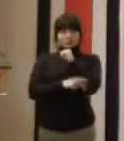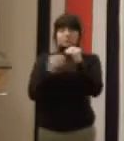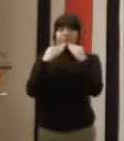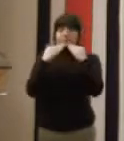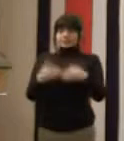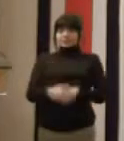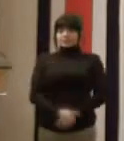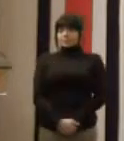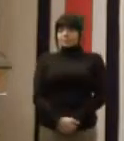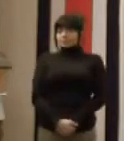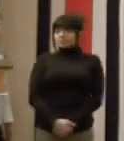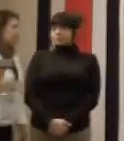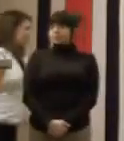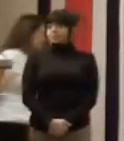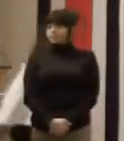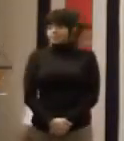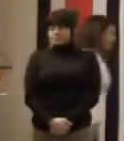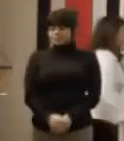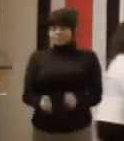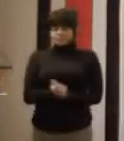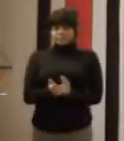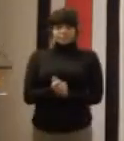Muchas gracias.